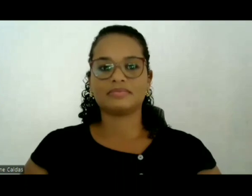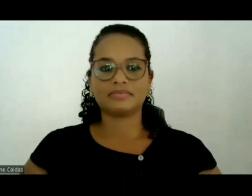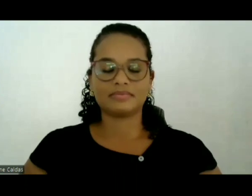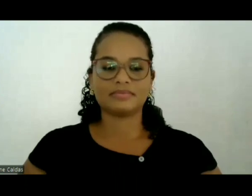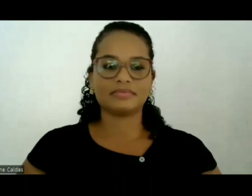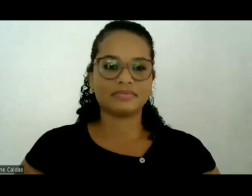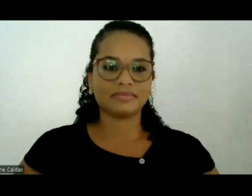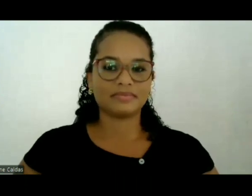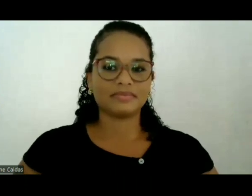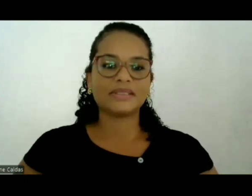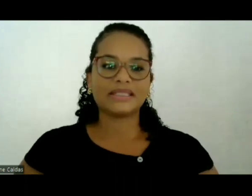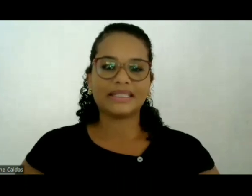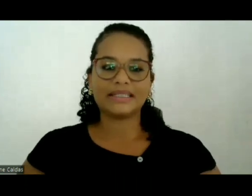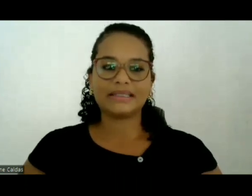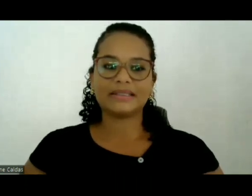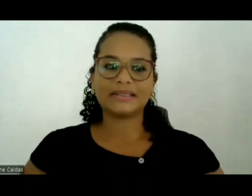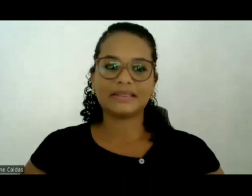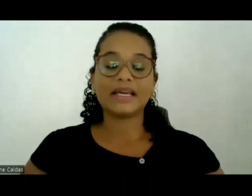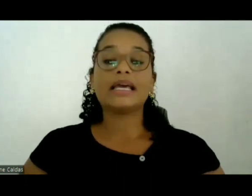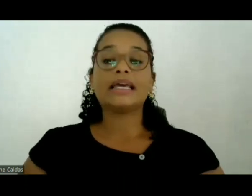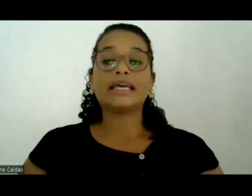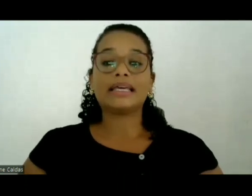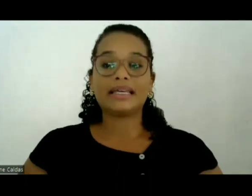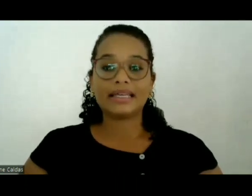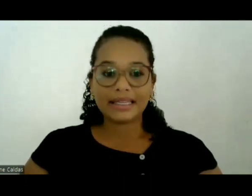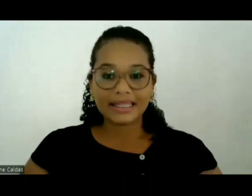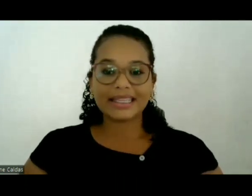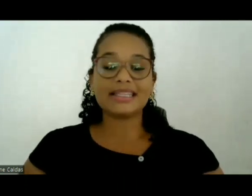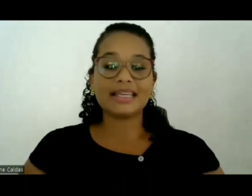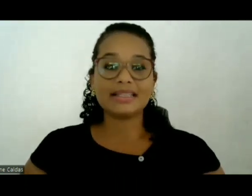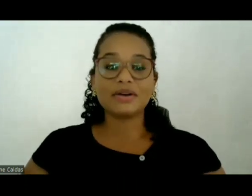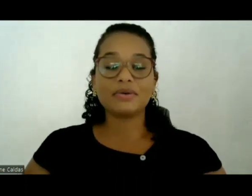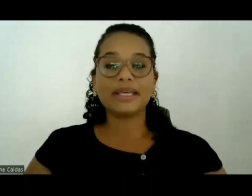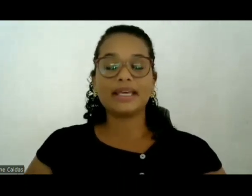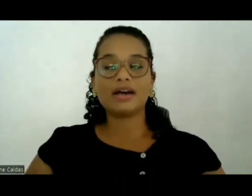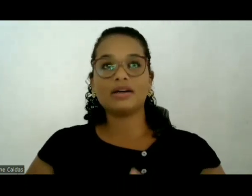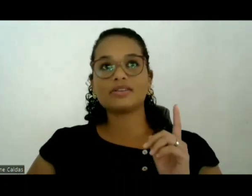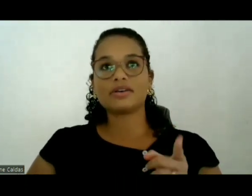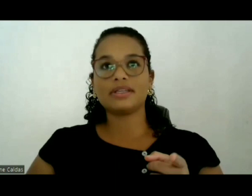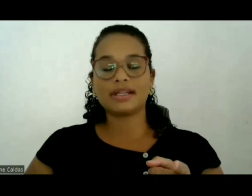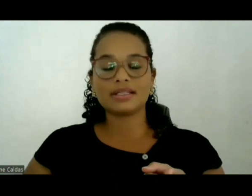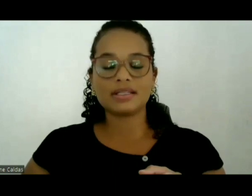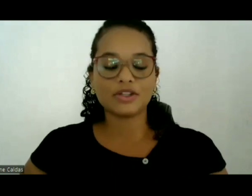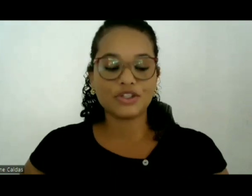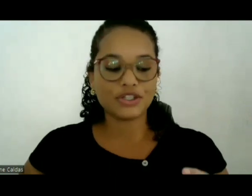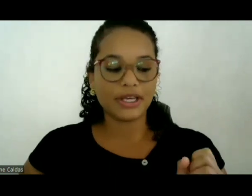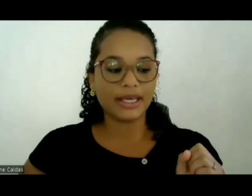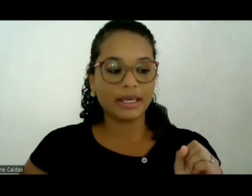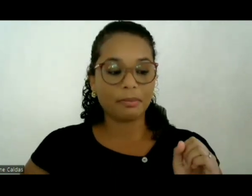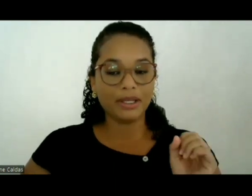como a Procris explicou muito bem, né? Eu entendi direito, Procris? Eu falei bobagem? Entendeu? E olha só que